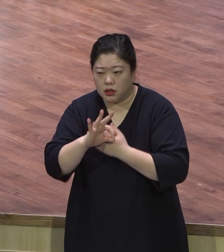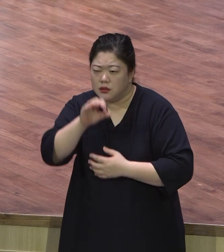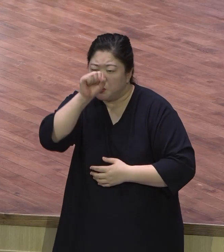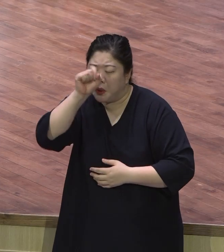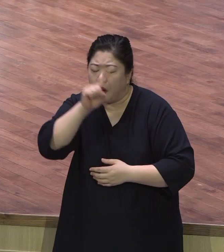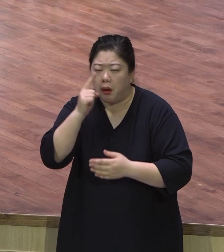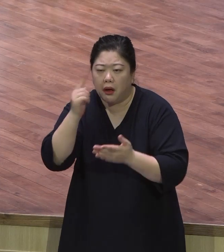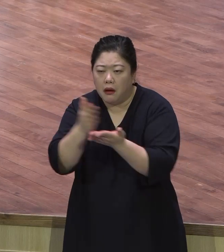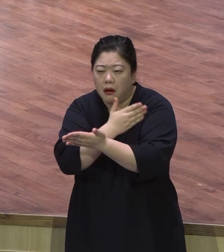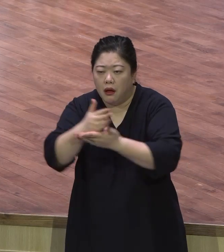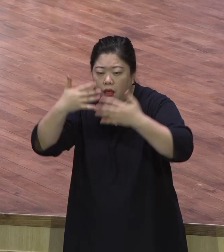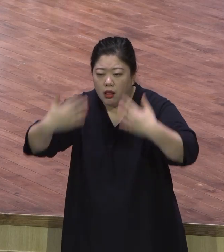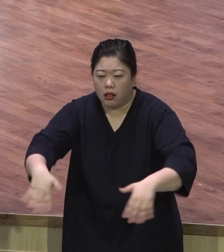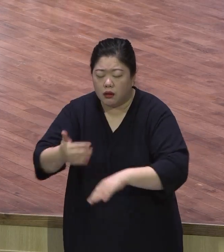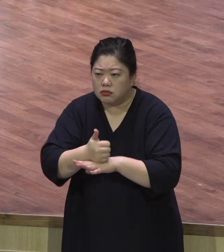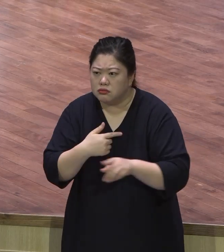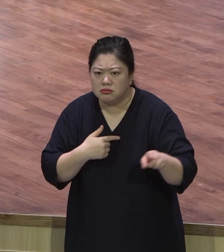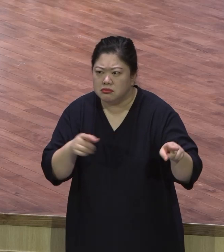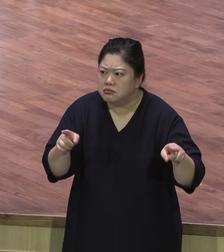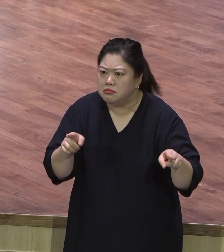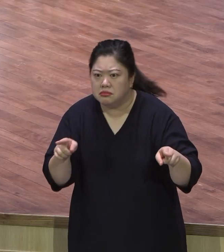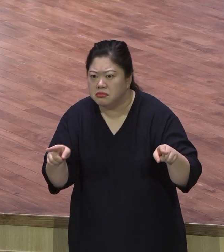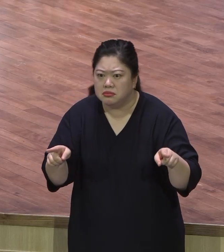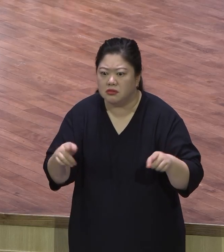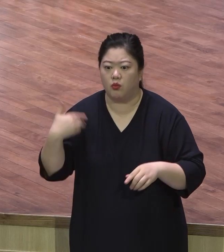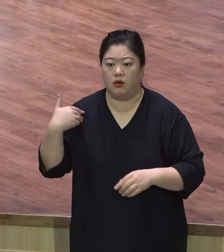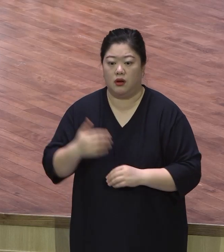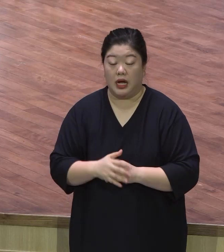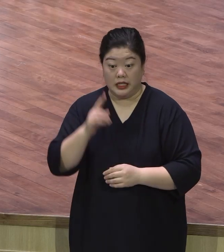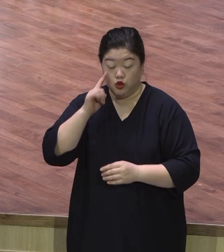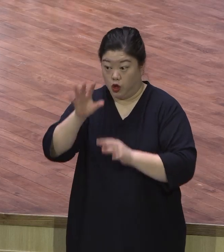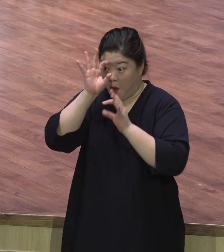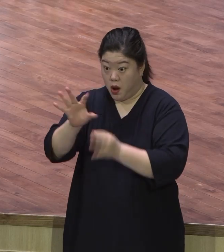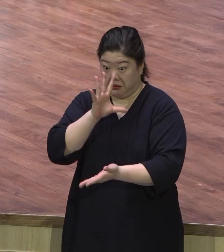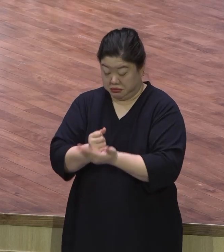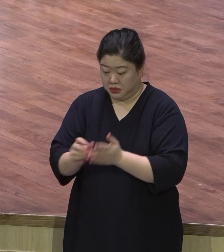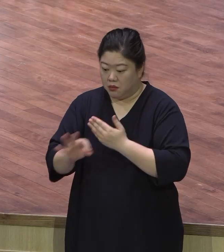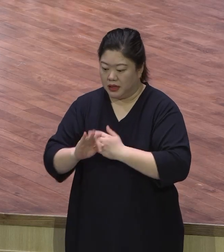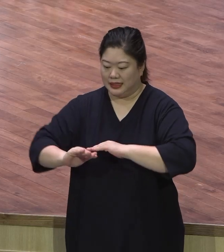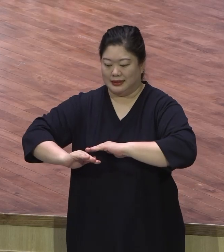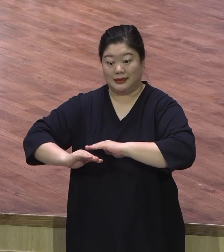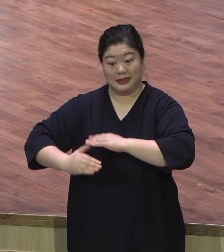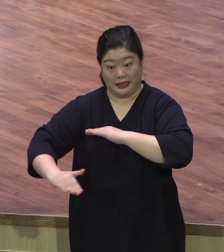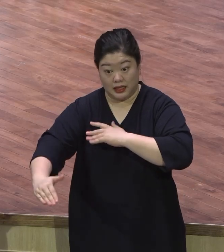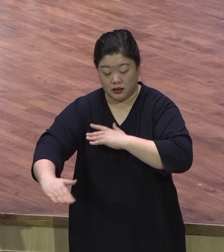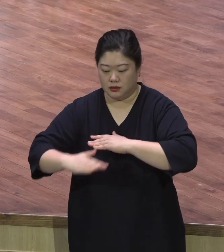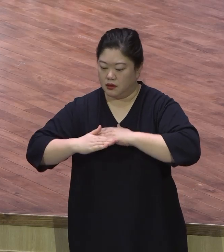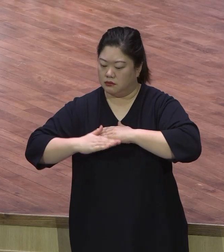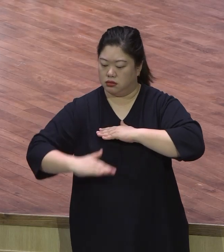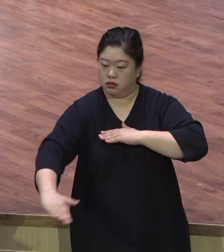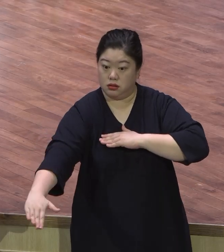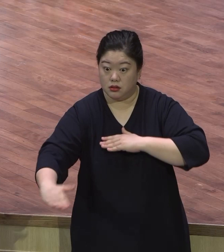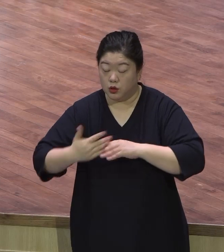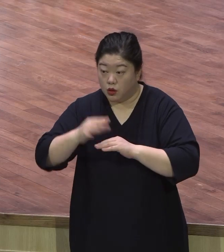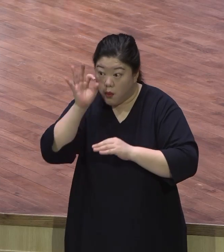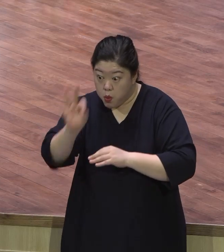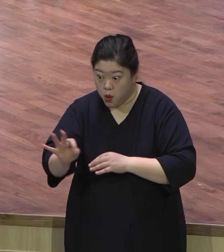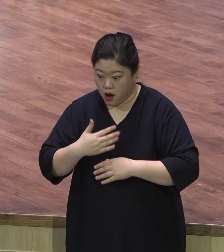눈 가지고 살 수 있느냐 그러면 언덕이구나 계단이구나 지금 내리막이 오르면 눈이 다 파악하자 눈이